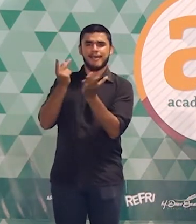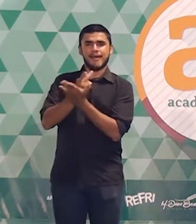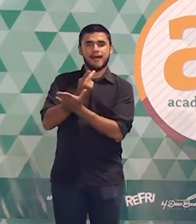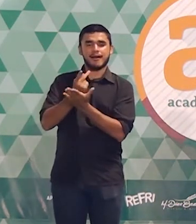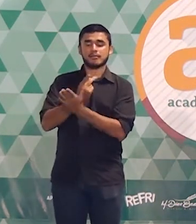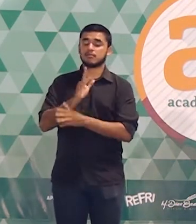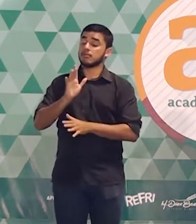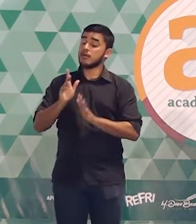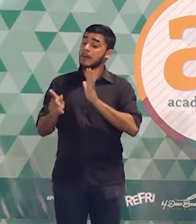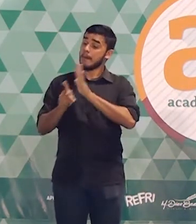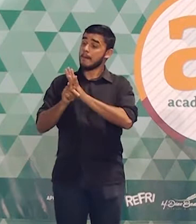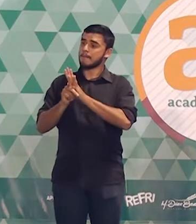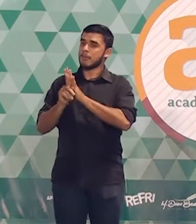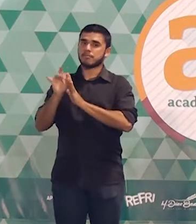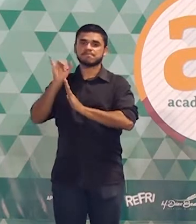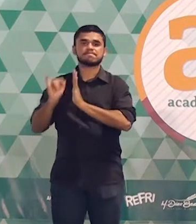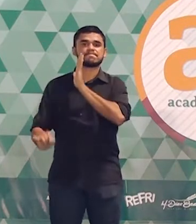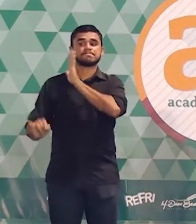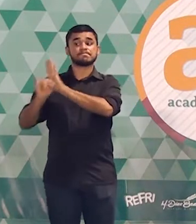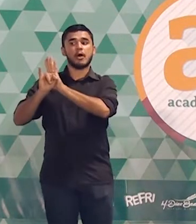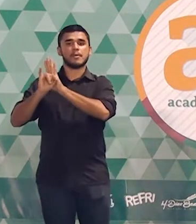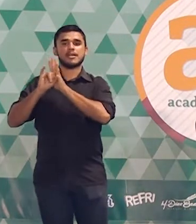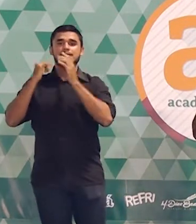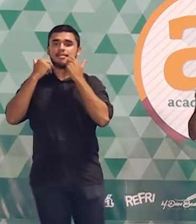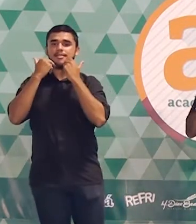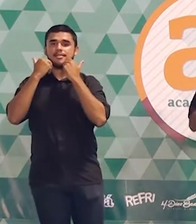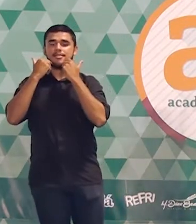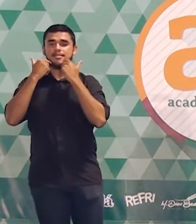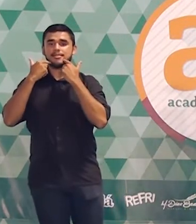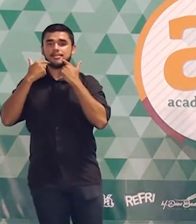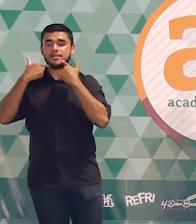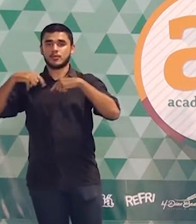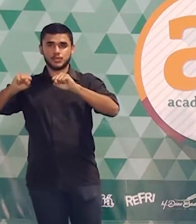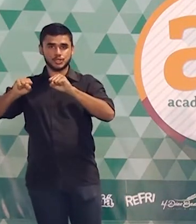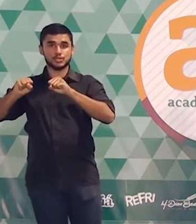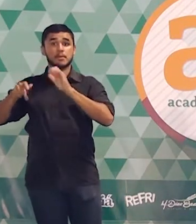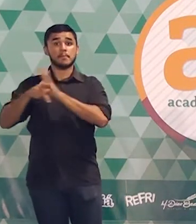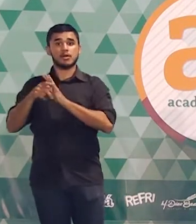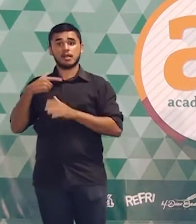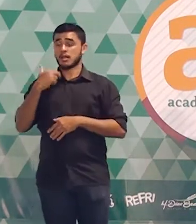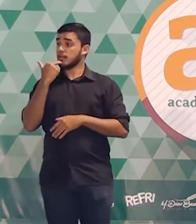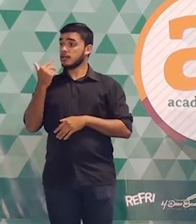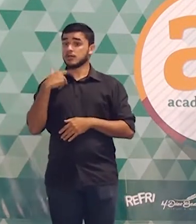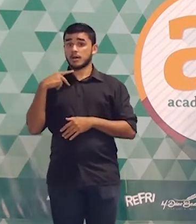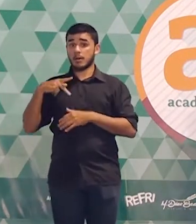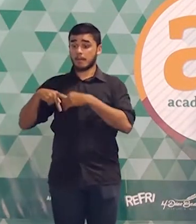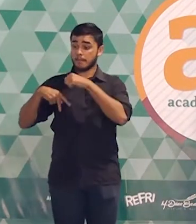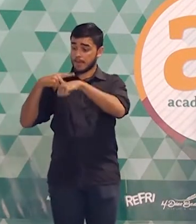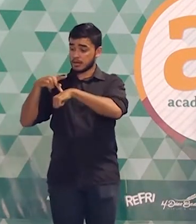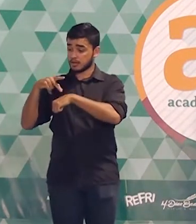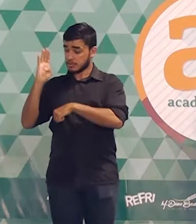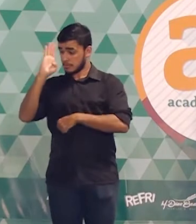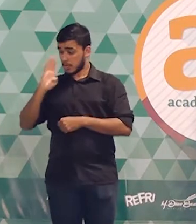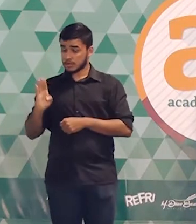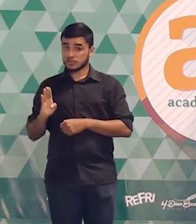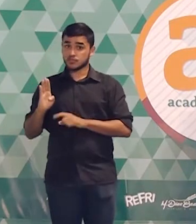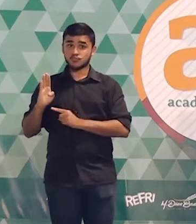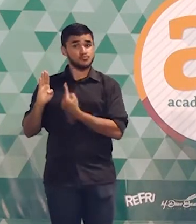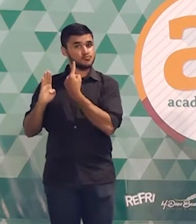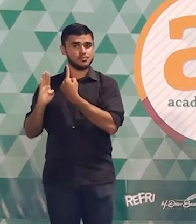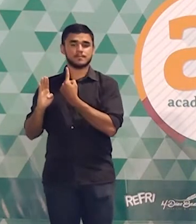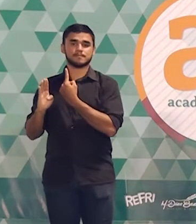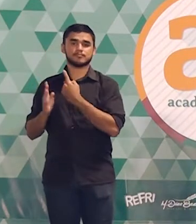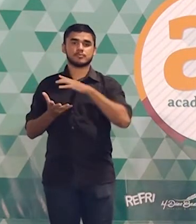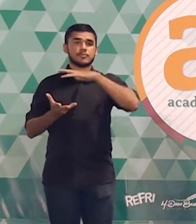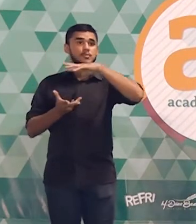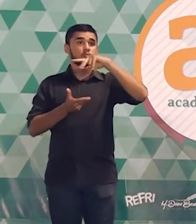aí é uma identidade da nossa fala. No mundo que fala português, se alguém chegar